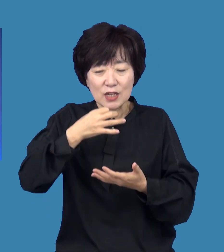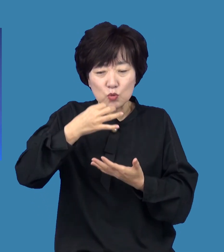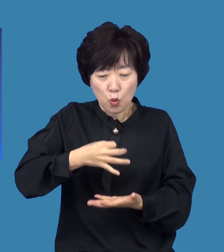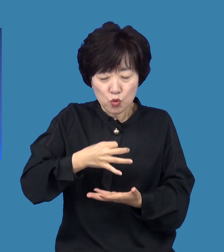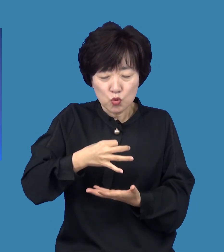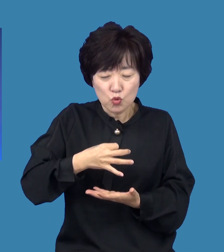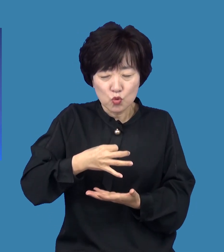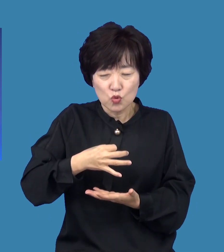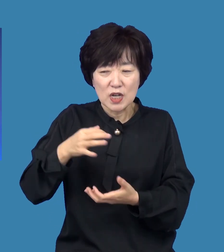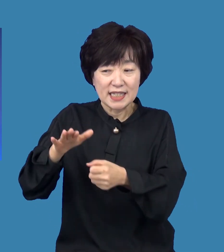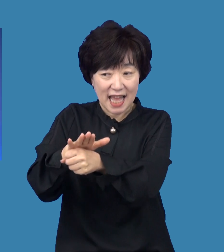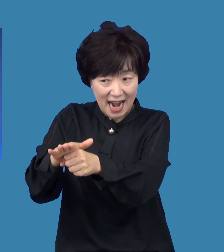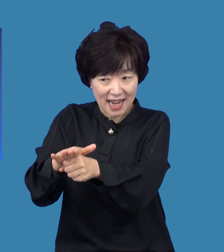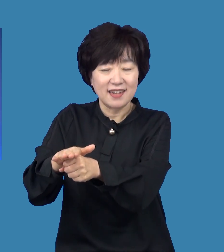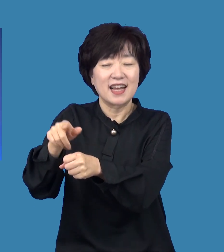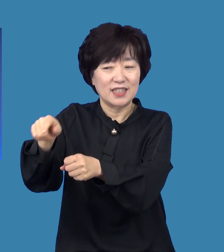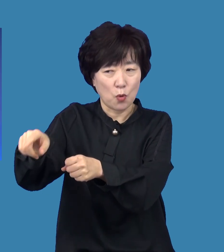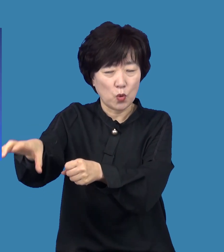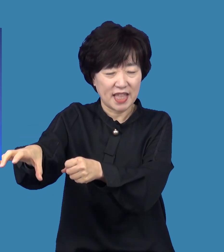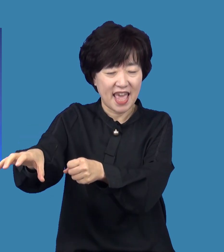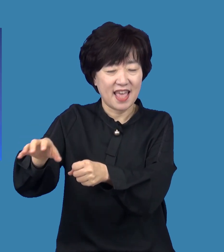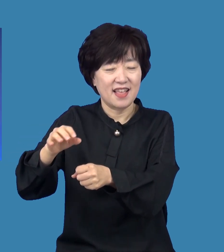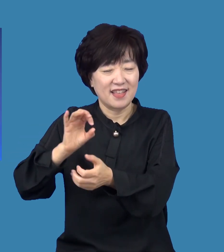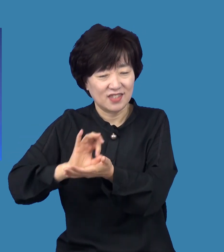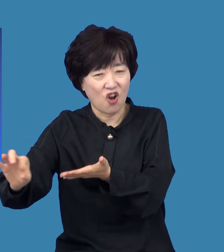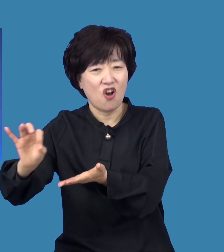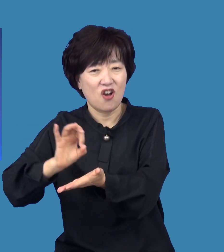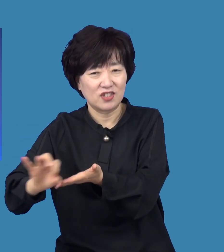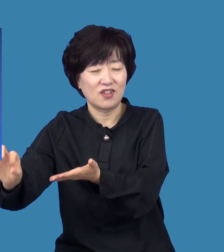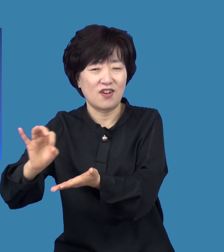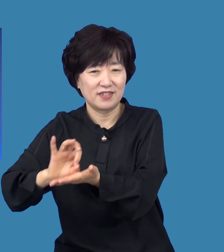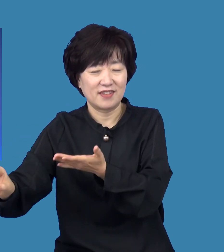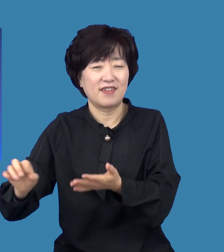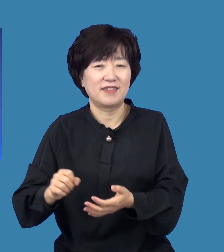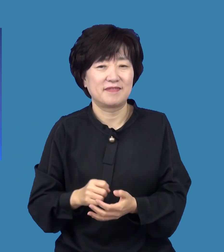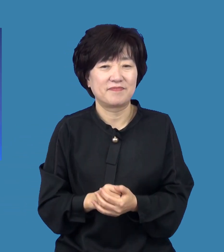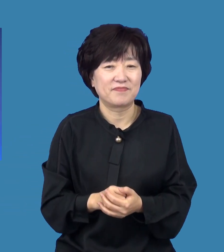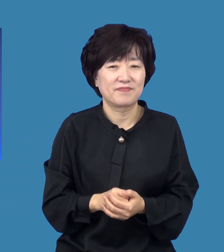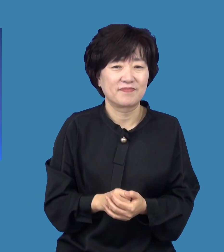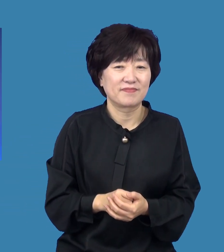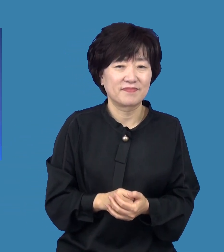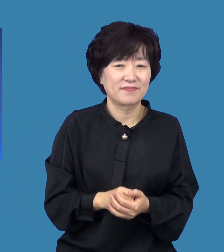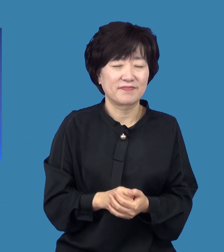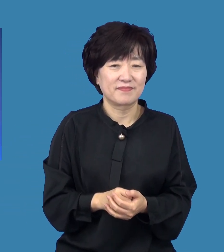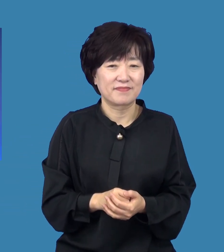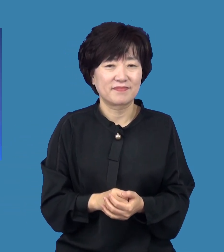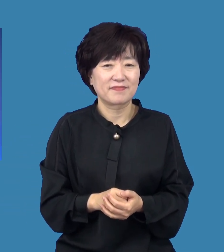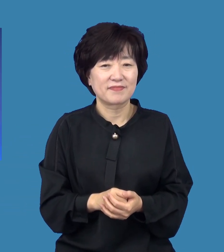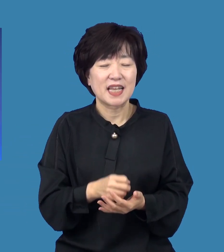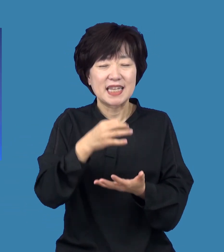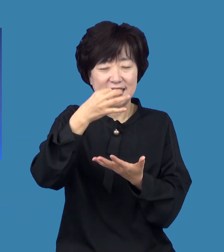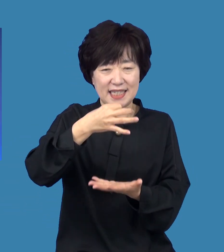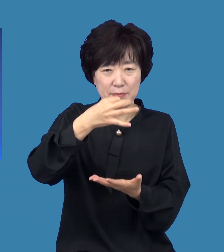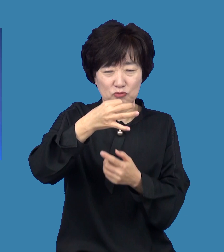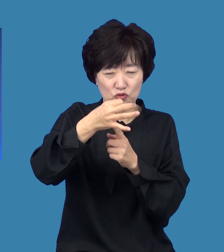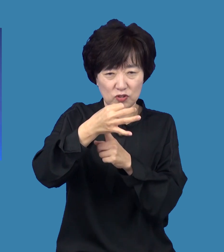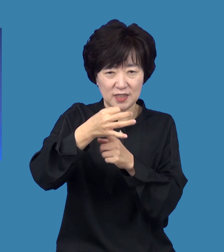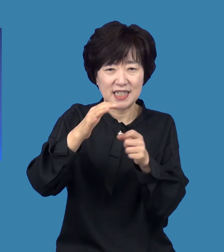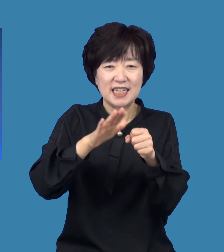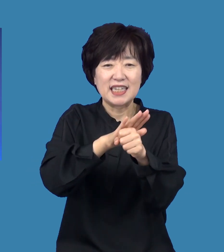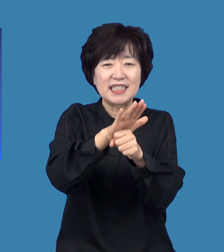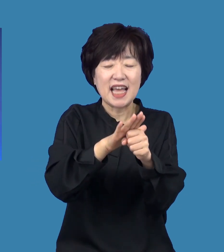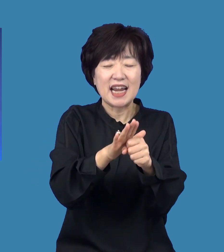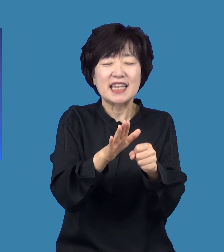재물이 따라가게 돼 있다는 거야. 그래서 여러분, 사랑은 뭐예요? 이 재물이라고 하는 것은 사랑의